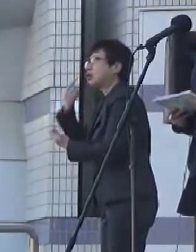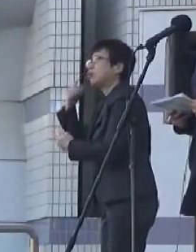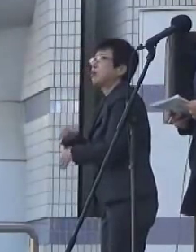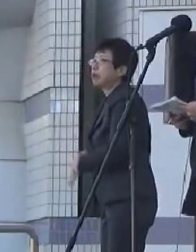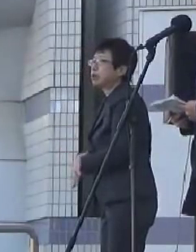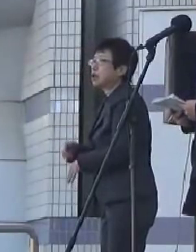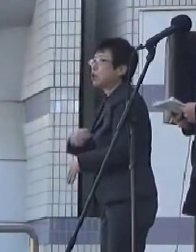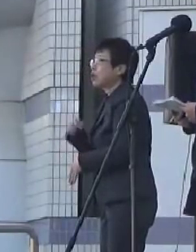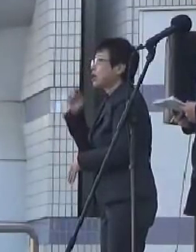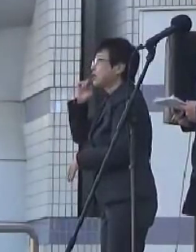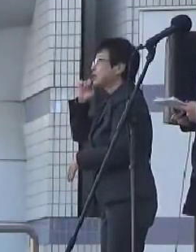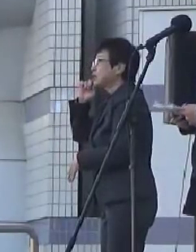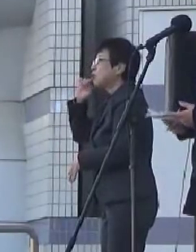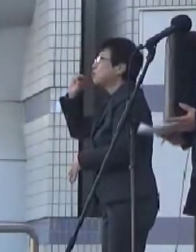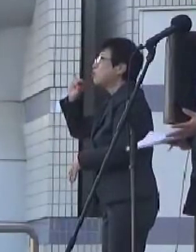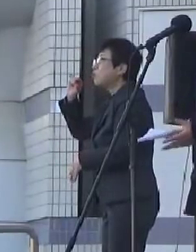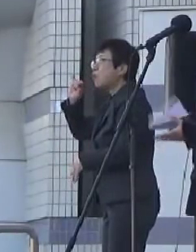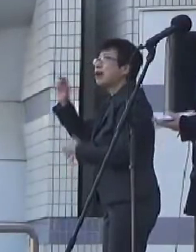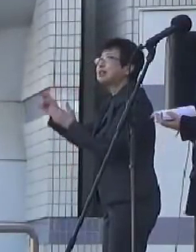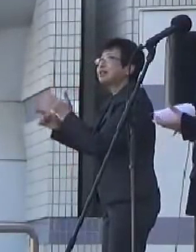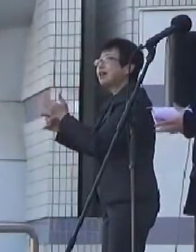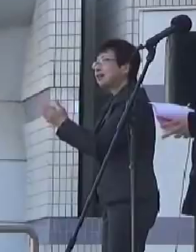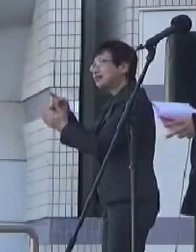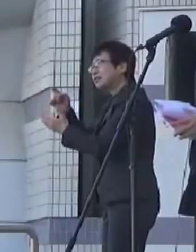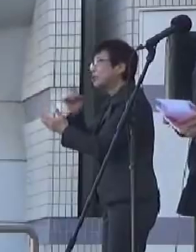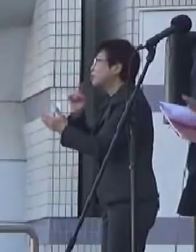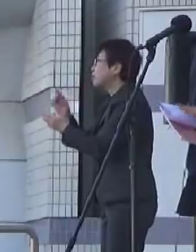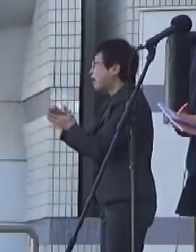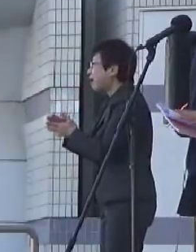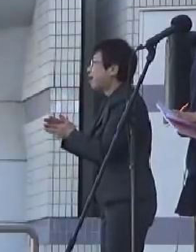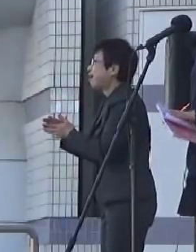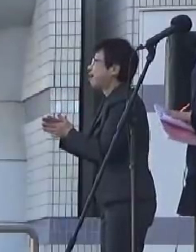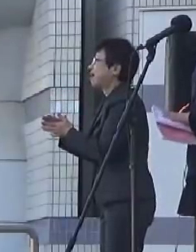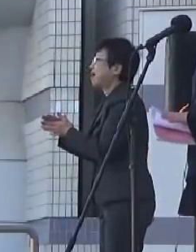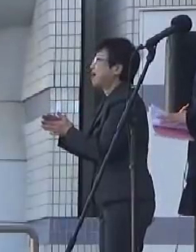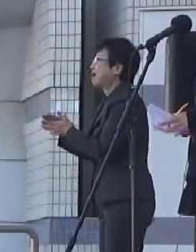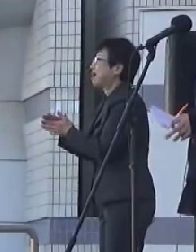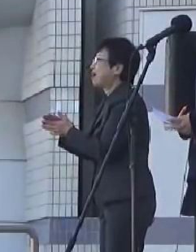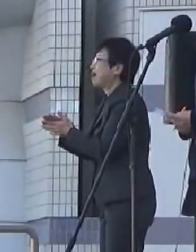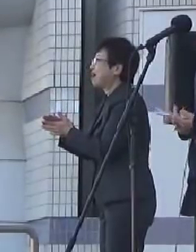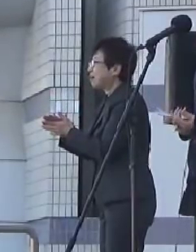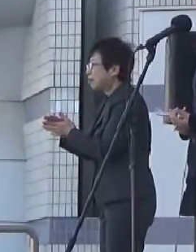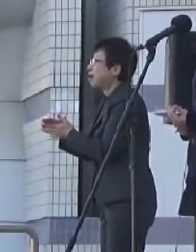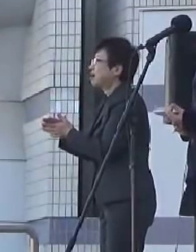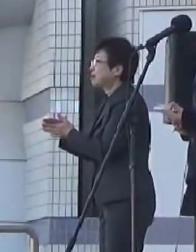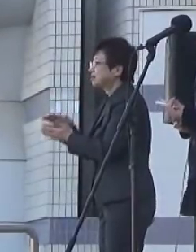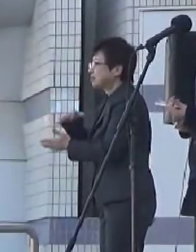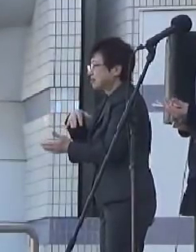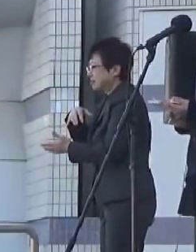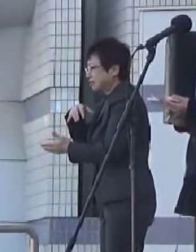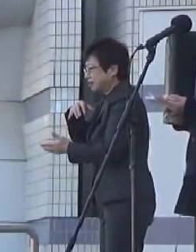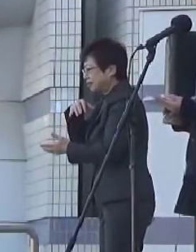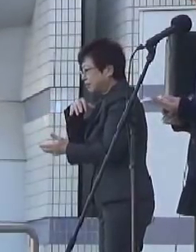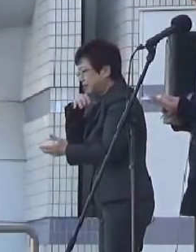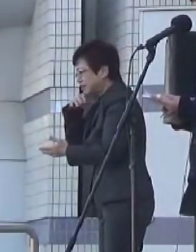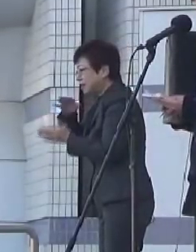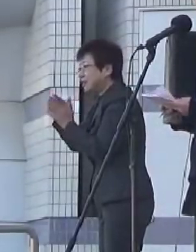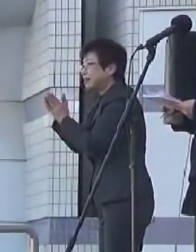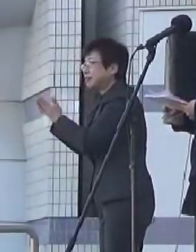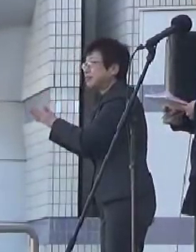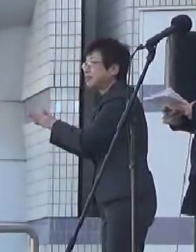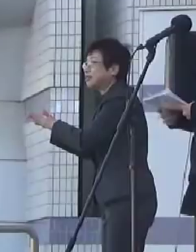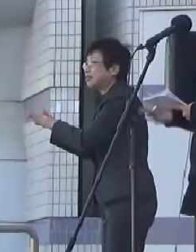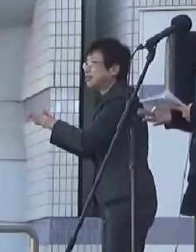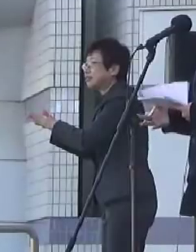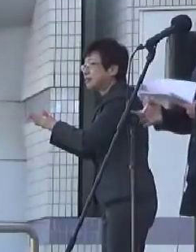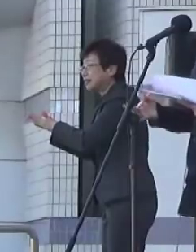私の祖母は本当に自然にこう自然の成り行きといいますか、こう来るべきものが来たというような感じですけれども、